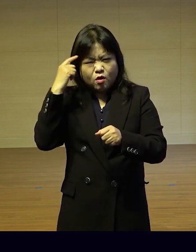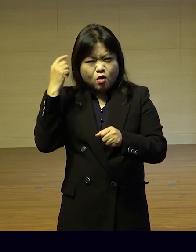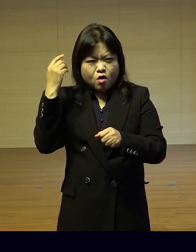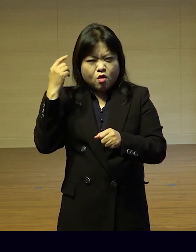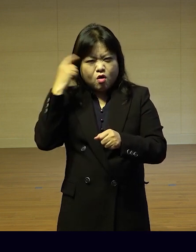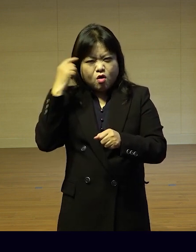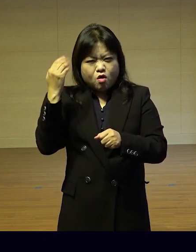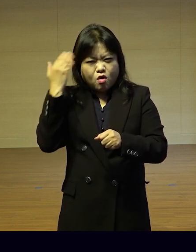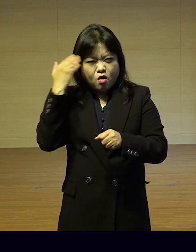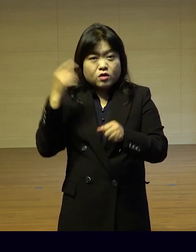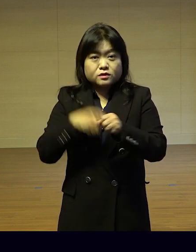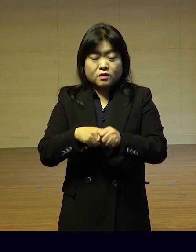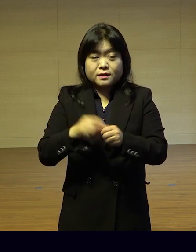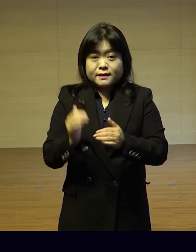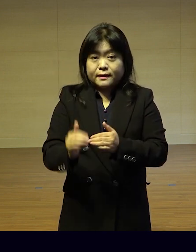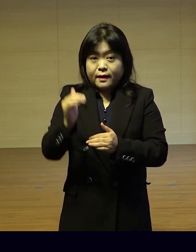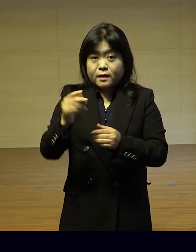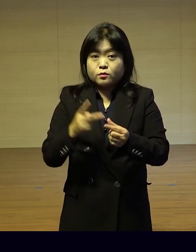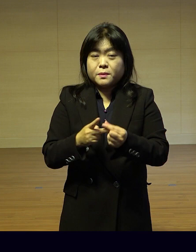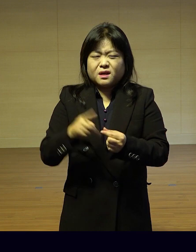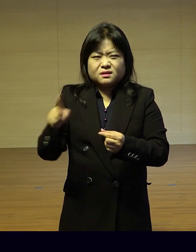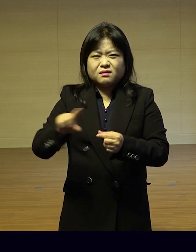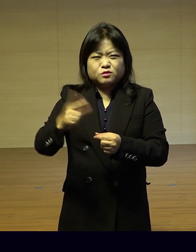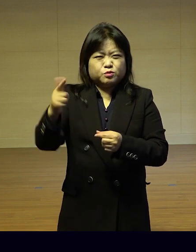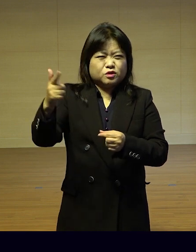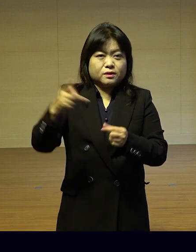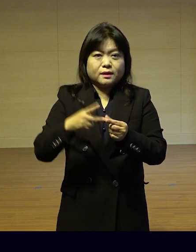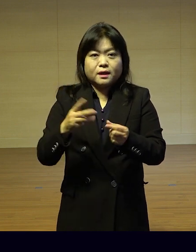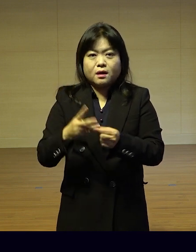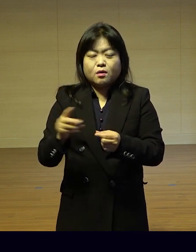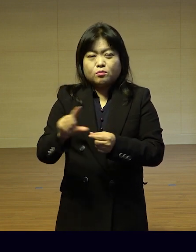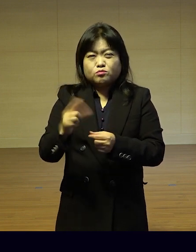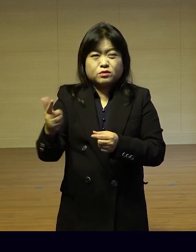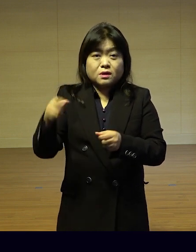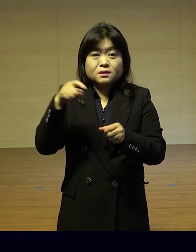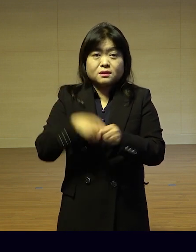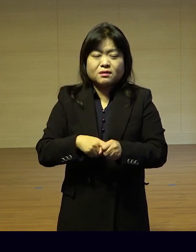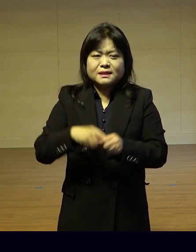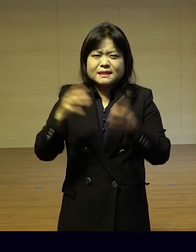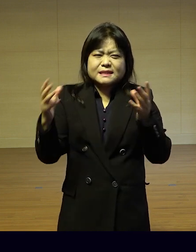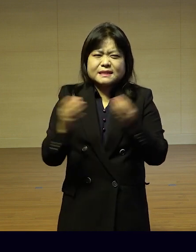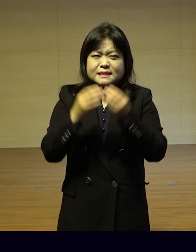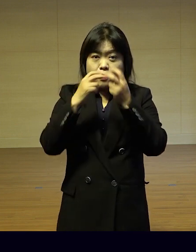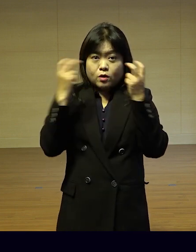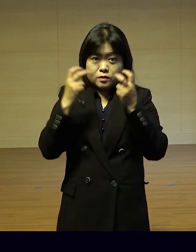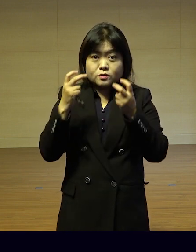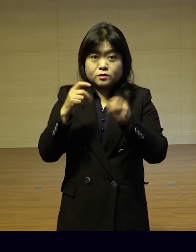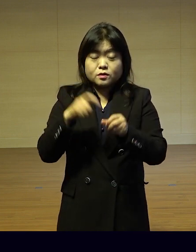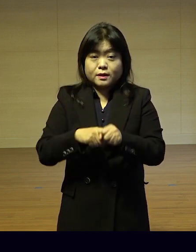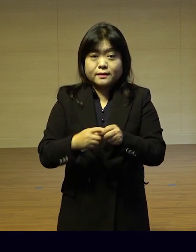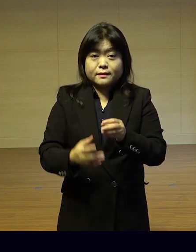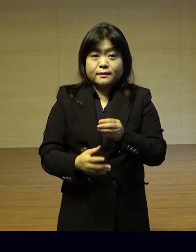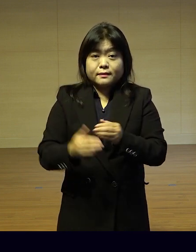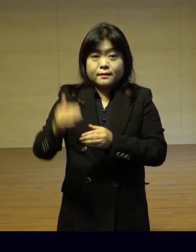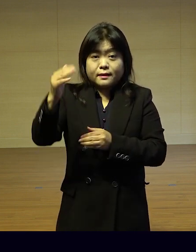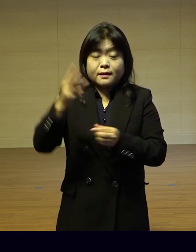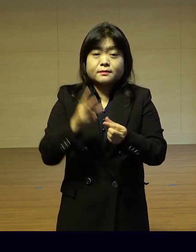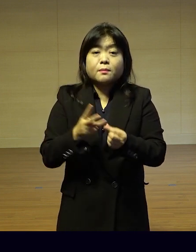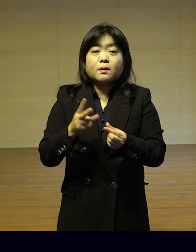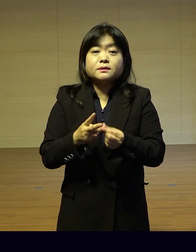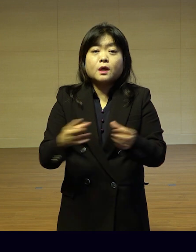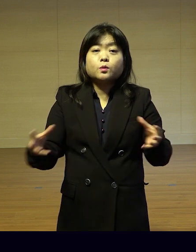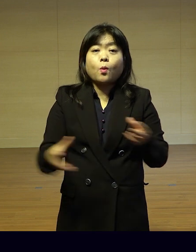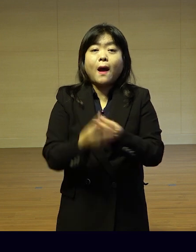단계이고 그다음에 그것을 부정하는 단계, 부정적 이성의 단계. 세 번째가 이것을 통합하는 단계, 긍정적 이성